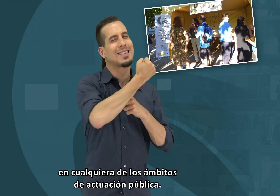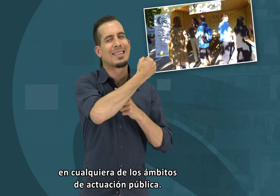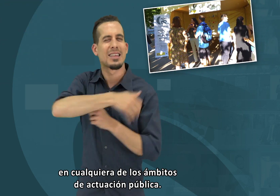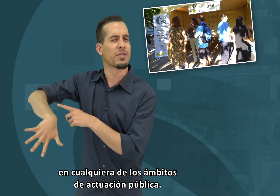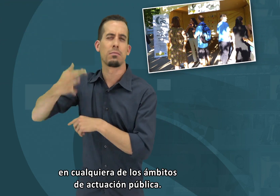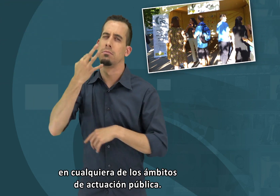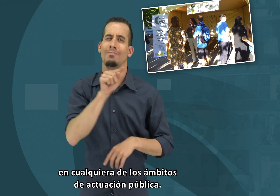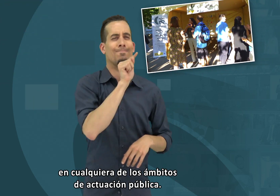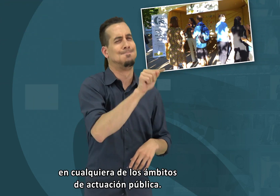pública.